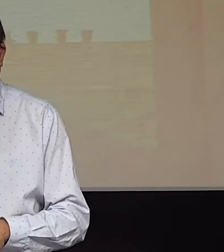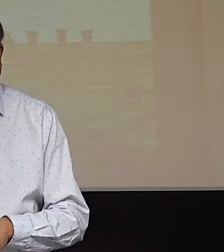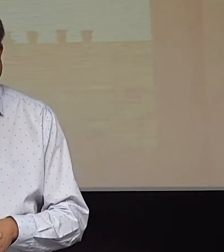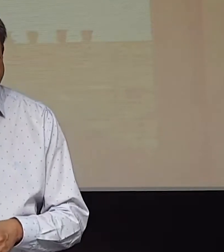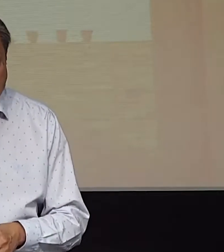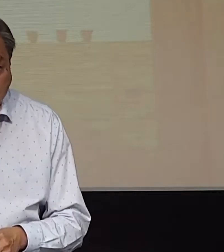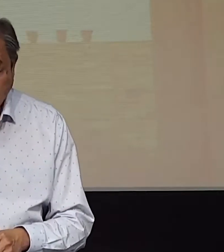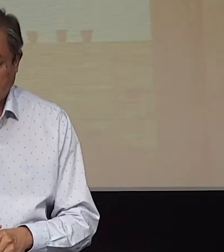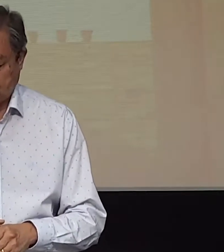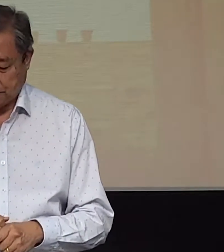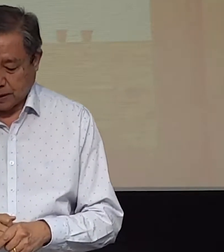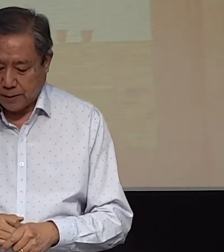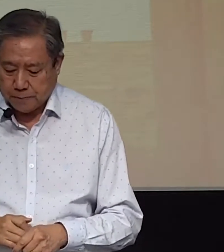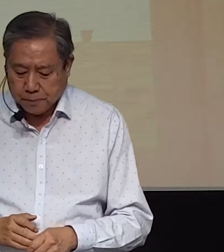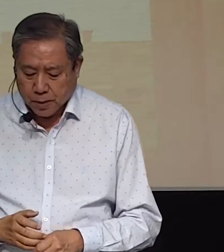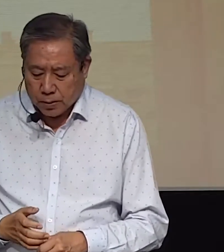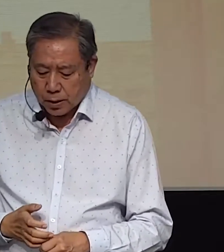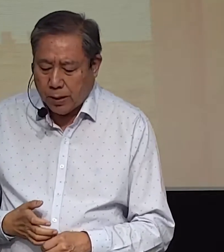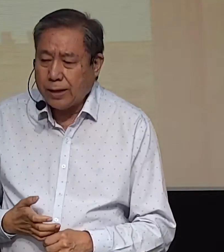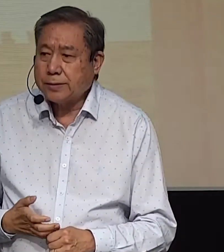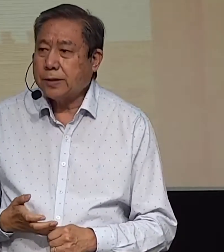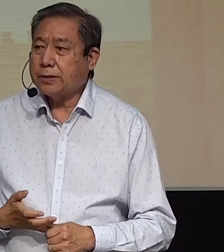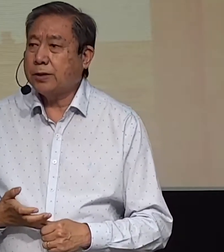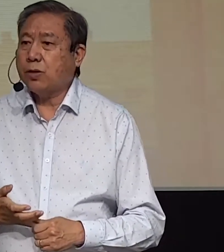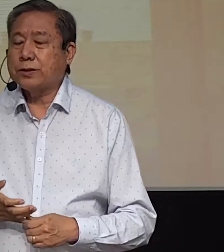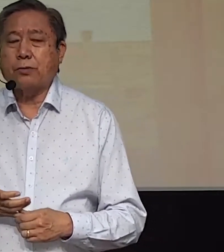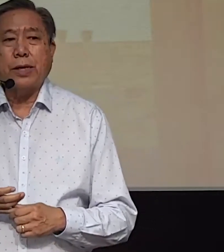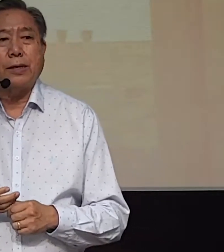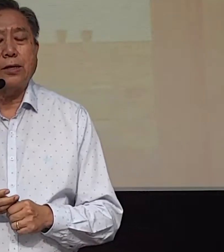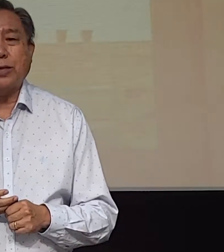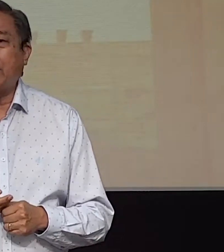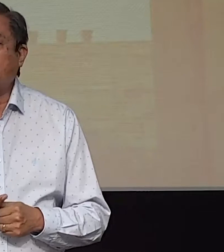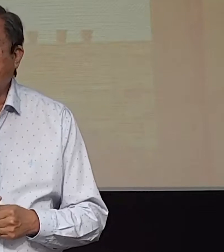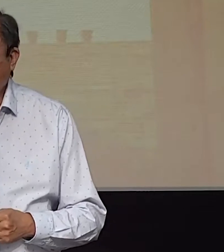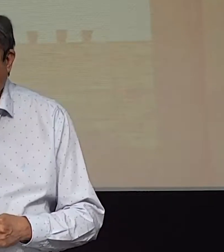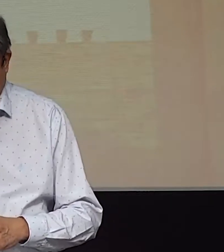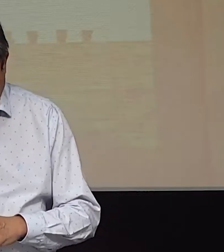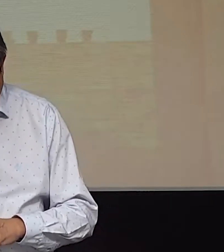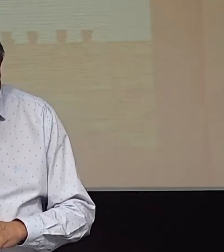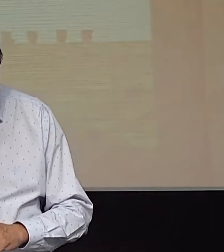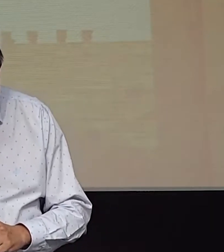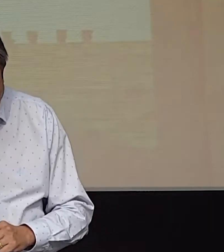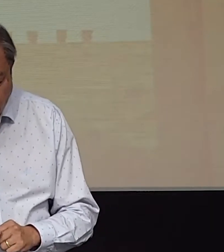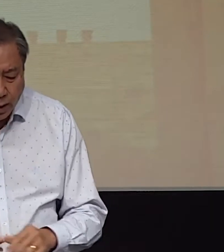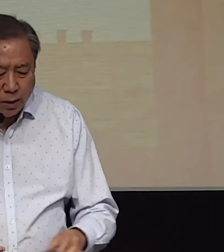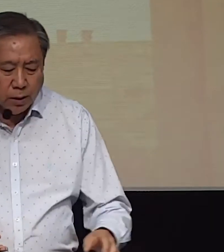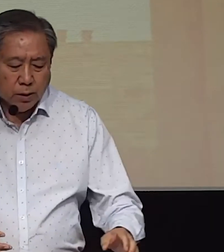volta aqui na terra. Tá? Então, a situação da igreja era a seguinte: